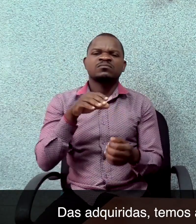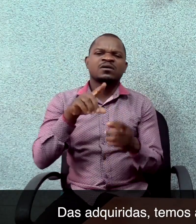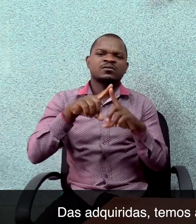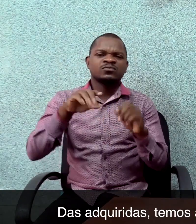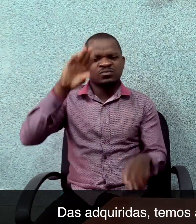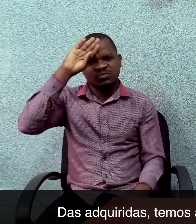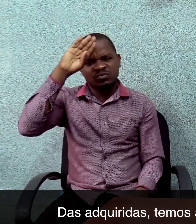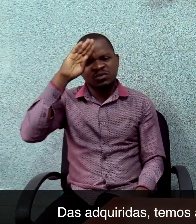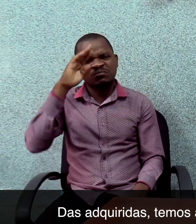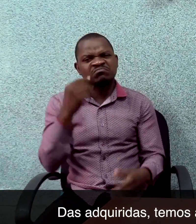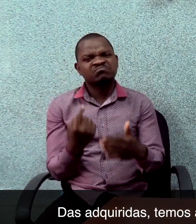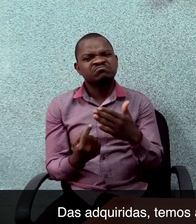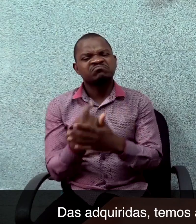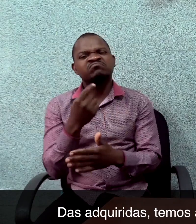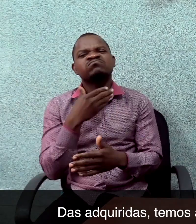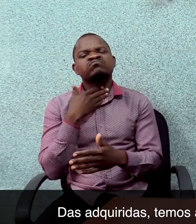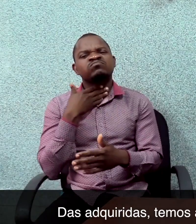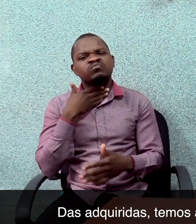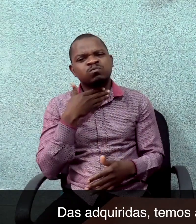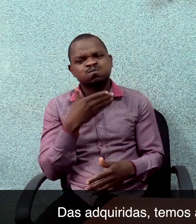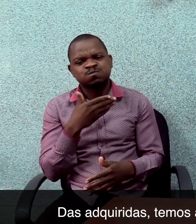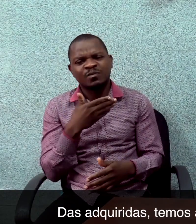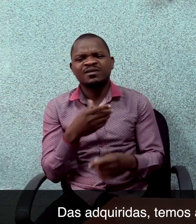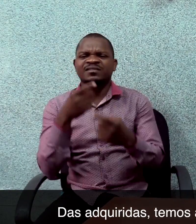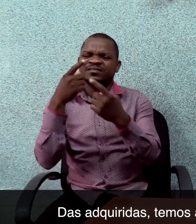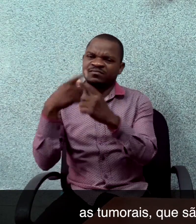infecciosas, as inflamatórias,